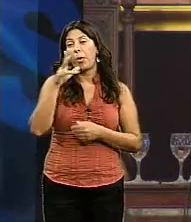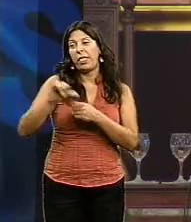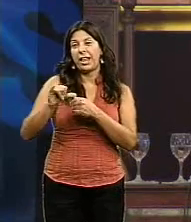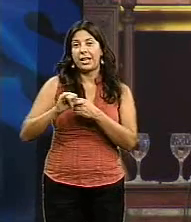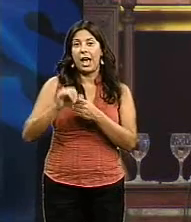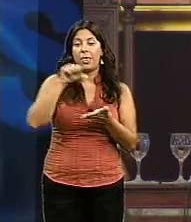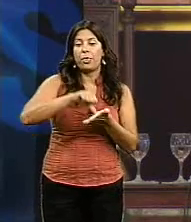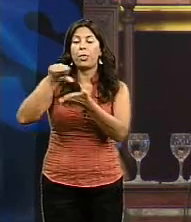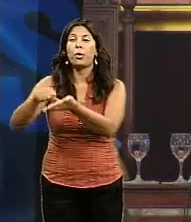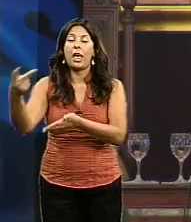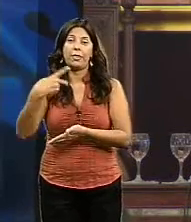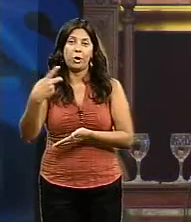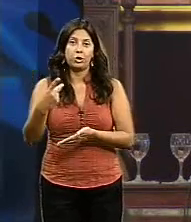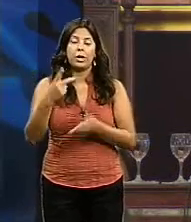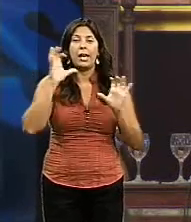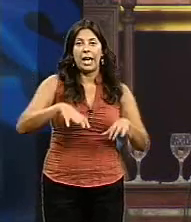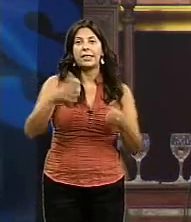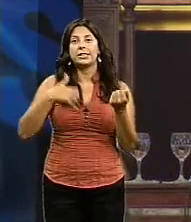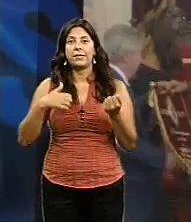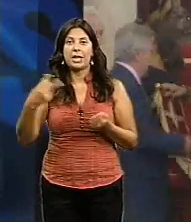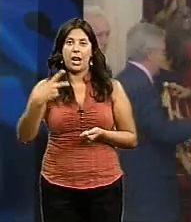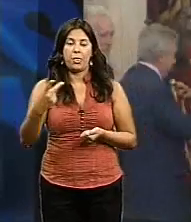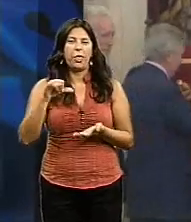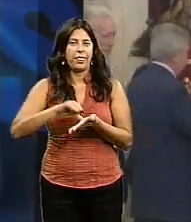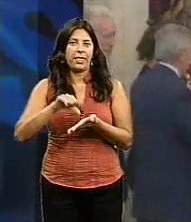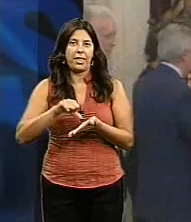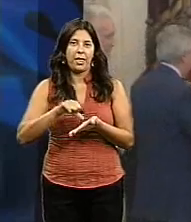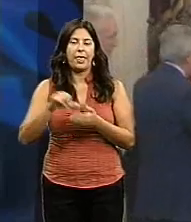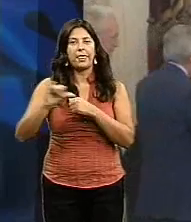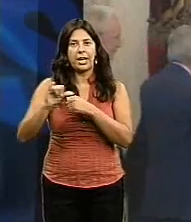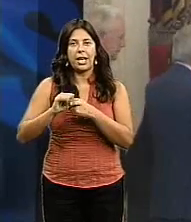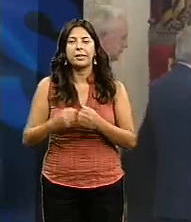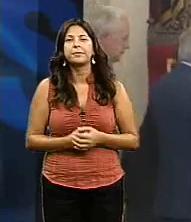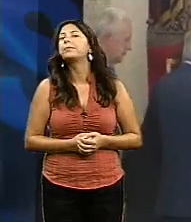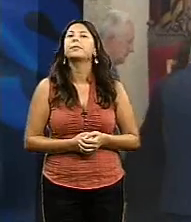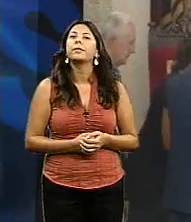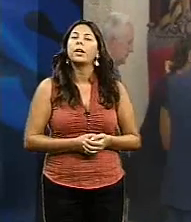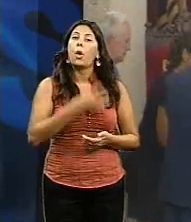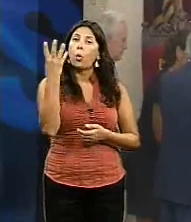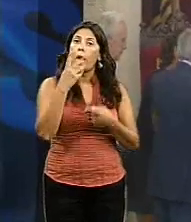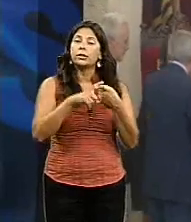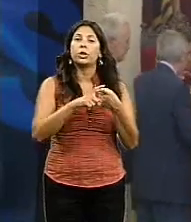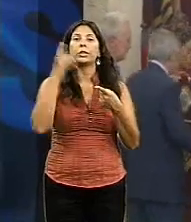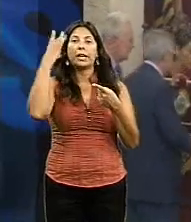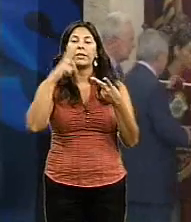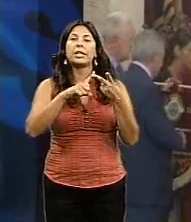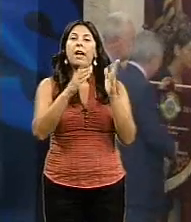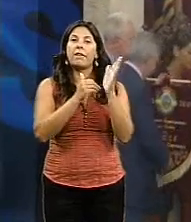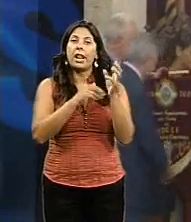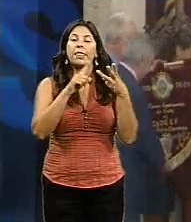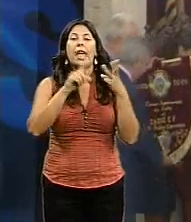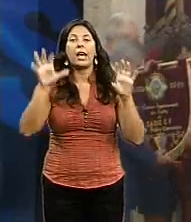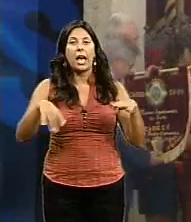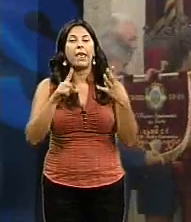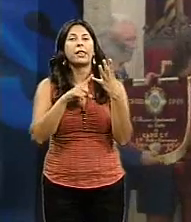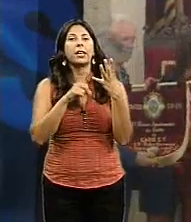cercanía de las dos ciudades, Sevilla, Cádiz, Cádiz, Sevilla. Cádiz, Deportivo Sevilla y Valencia se medirán en un trofeo Carranza que de seguro